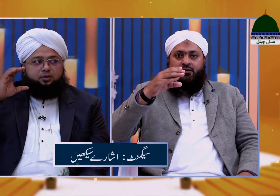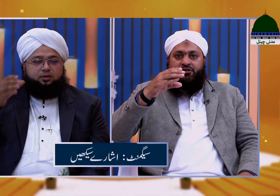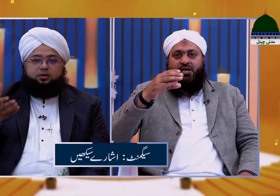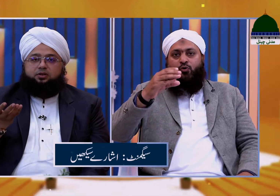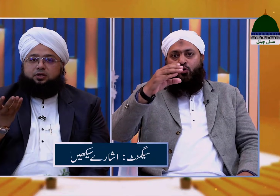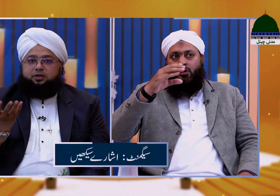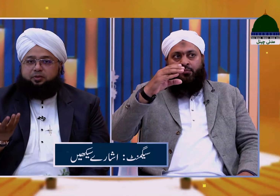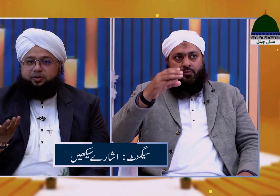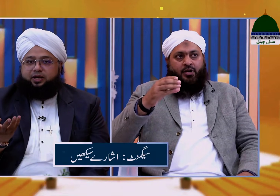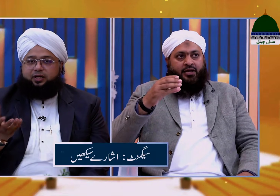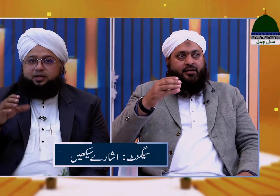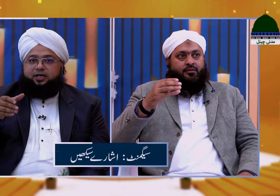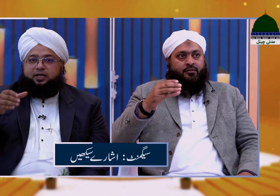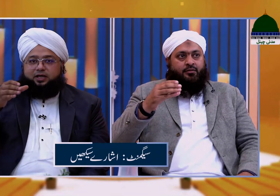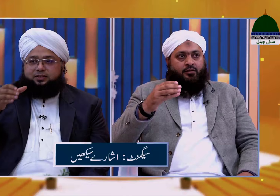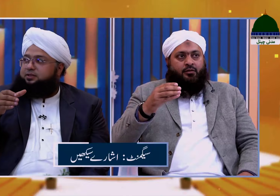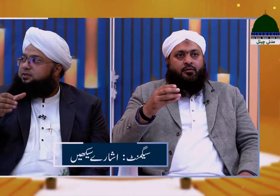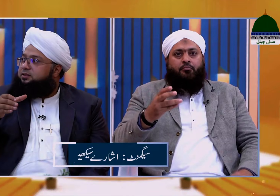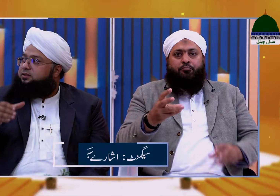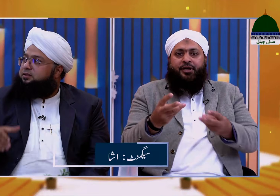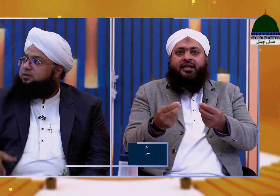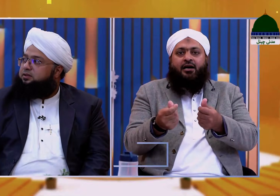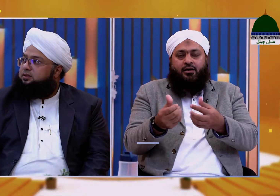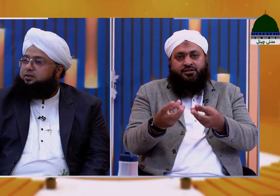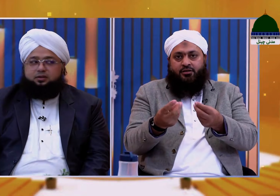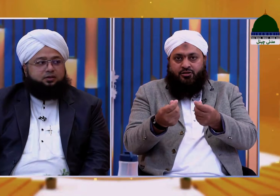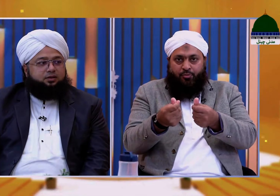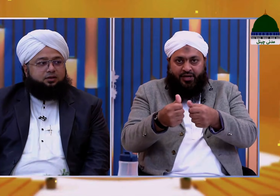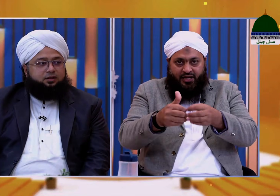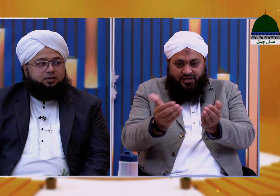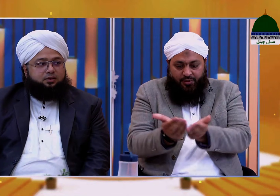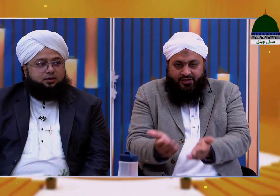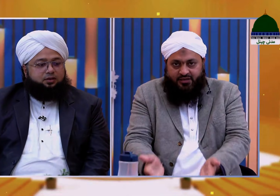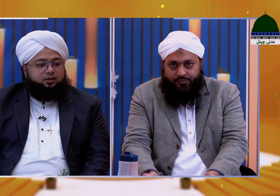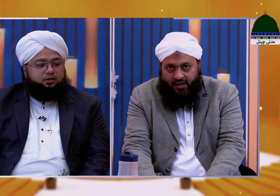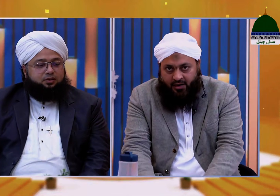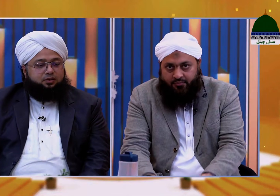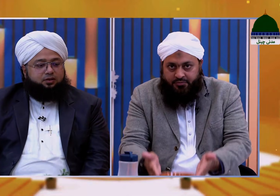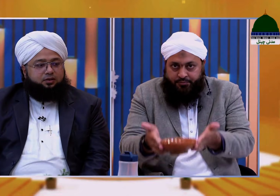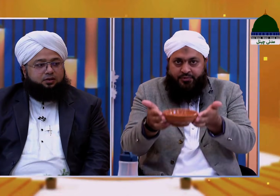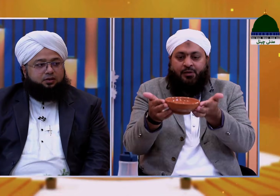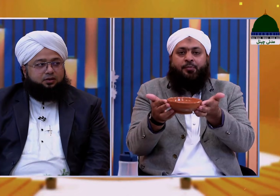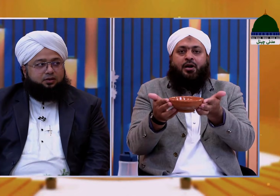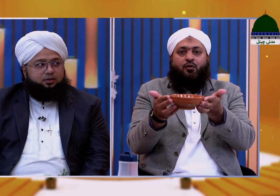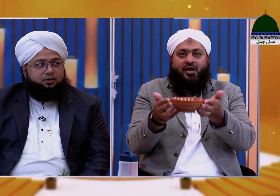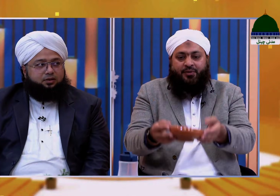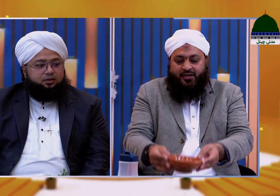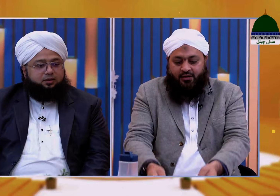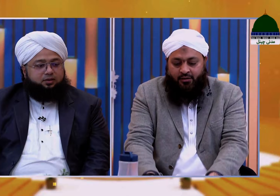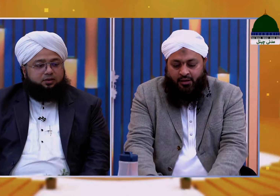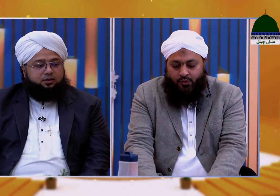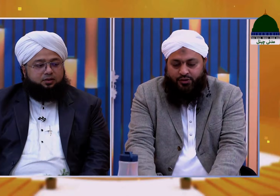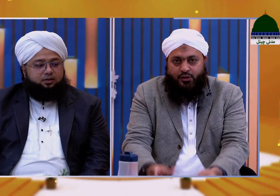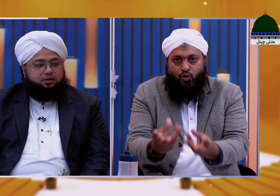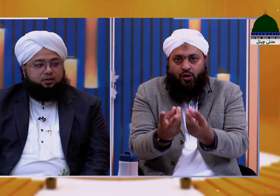کی شیپ کو ہم یہ پیالہ، بنائیں گے۔ یہ گلاس، مٹی کا، جی اس میں مٹی کا اشارہ بھی، جیسے یہ پیالہ سامنے پڑا ہوا ہے مٹی